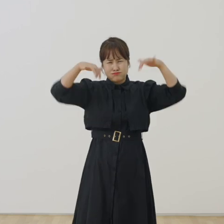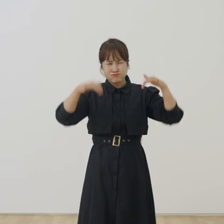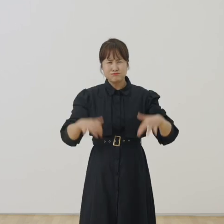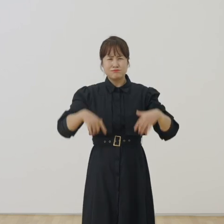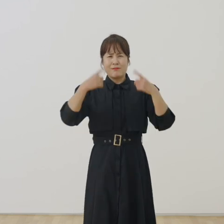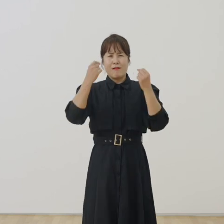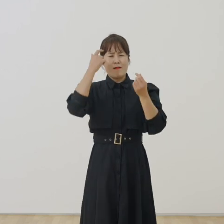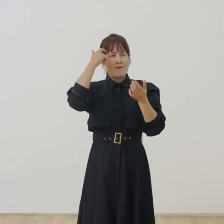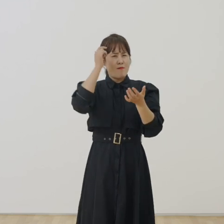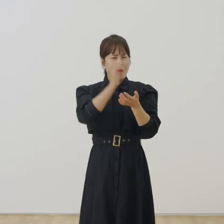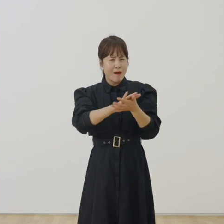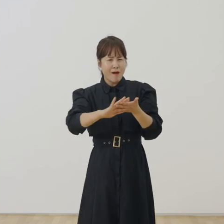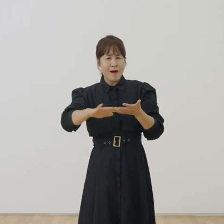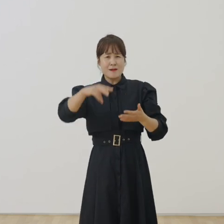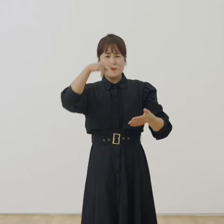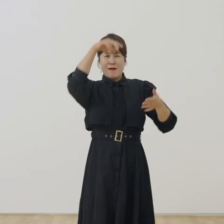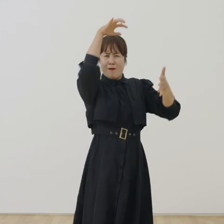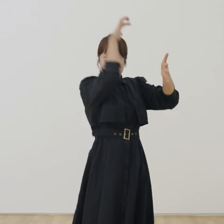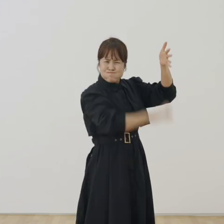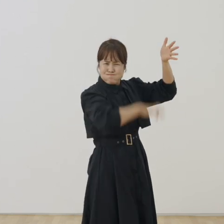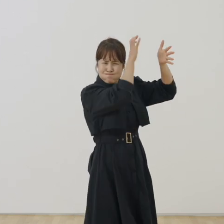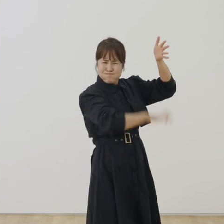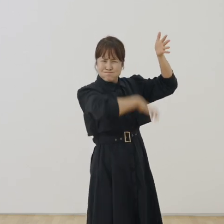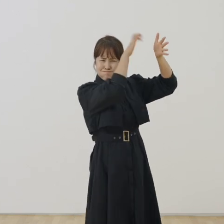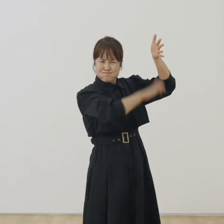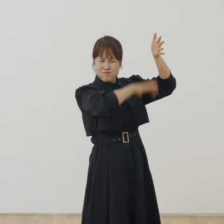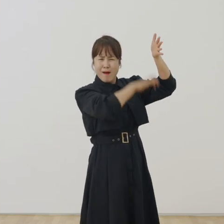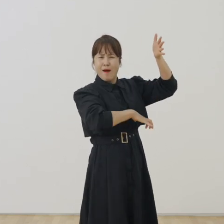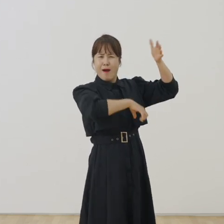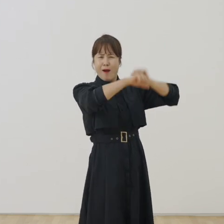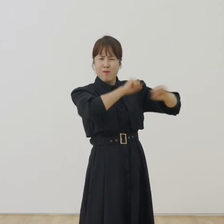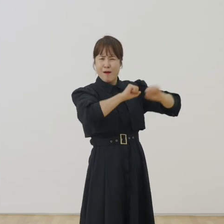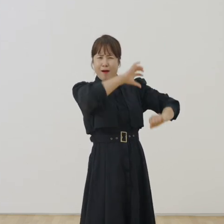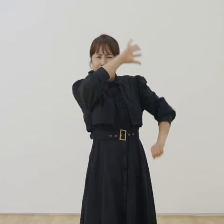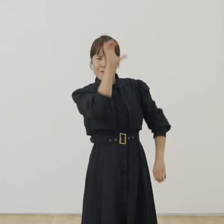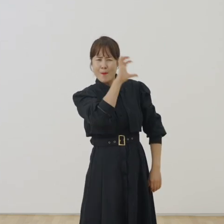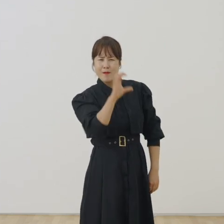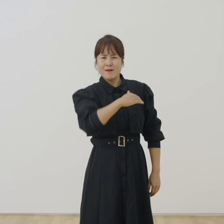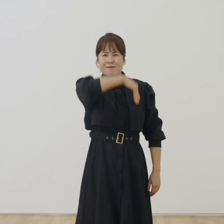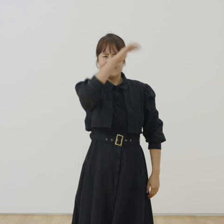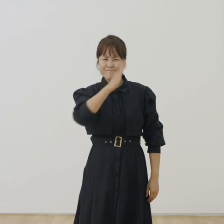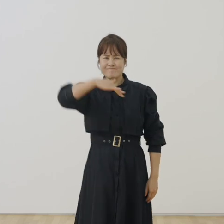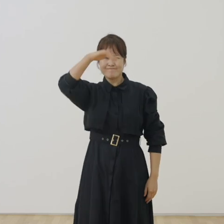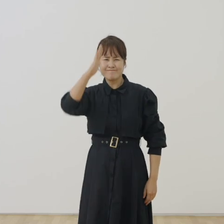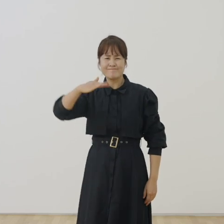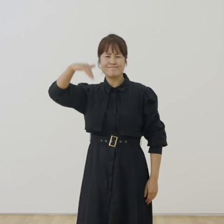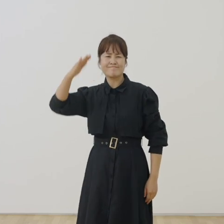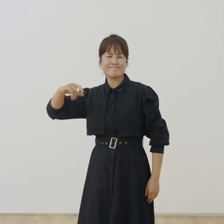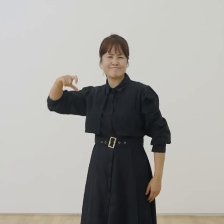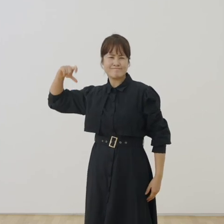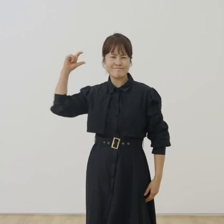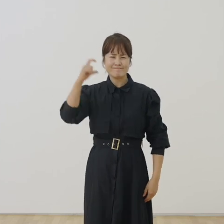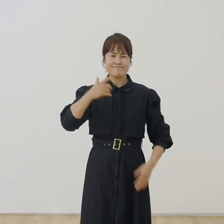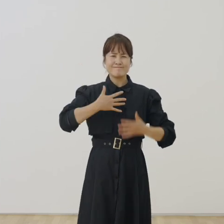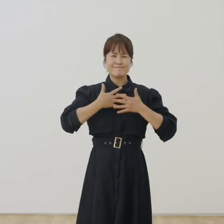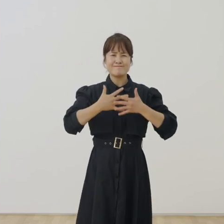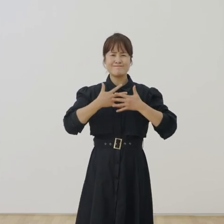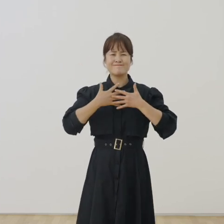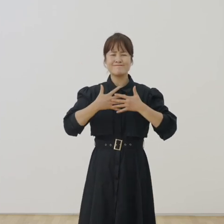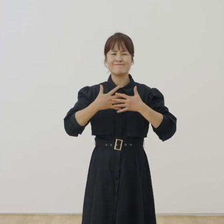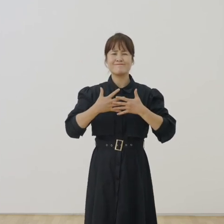소나기같이 시원하게 내려꽂히는 선들에서 느껴지는 행위의 반복은 리듬이 되고 팽팽한 긴장감이